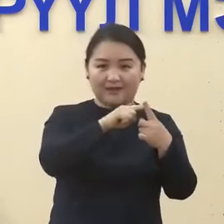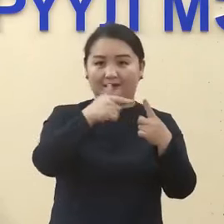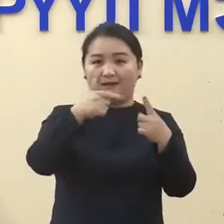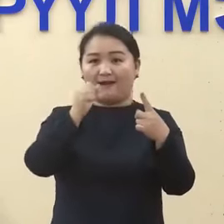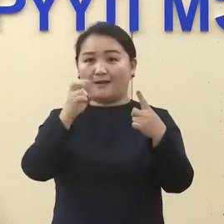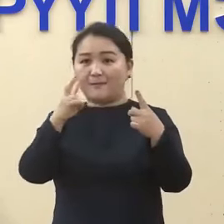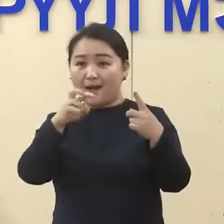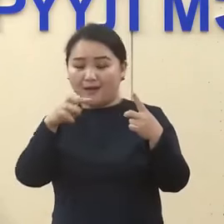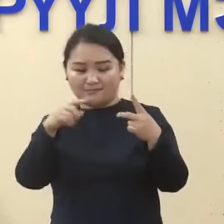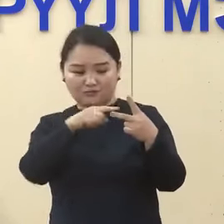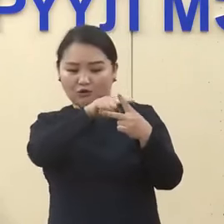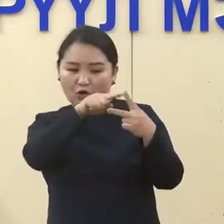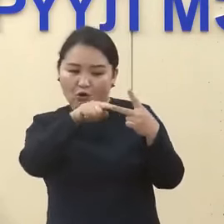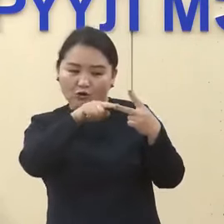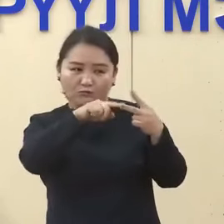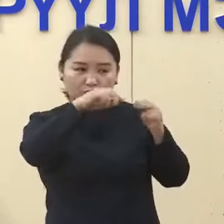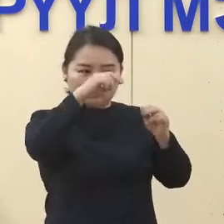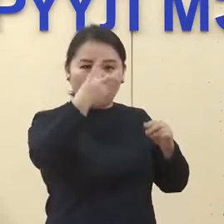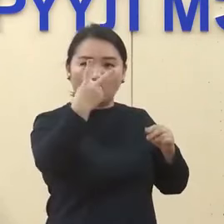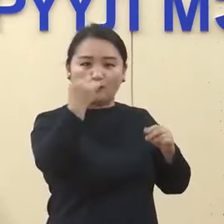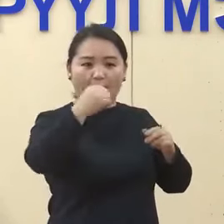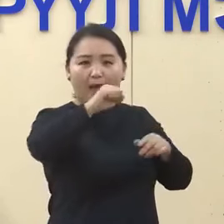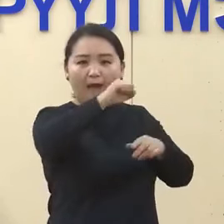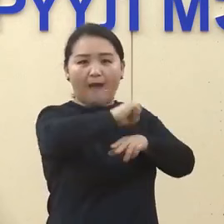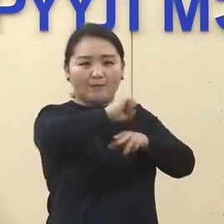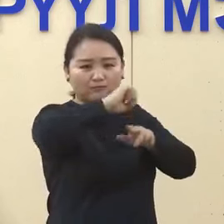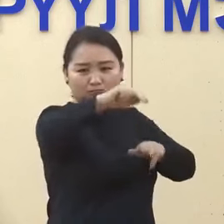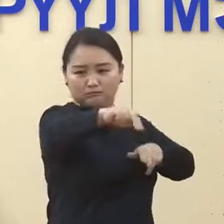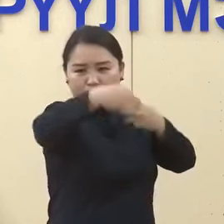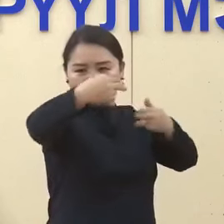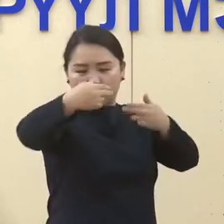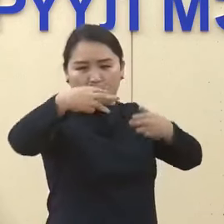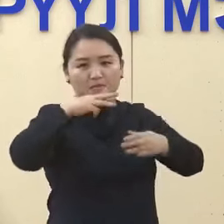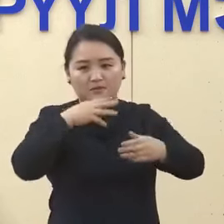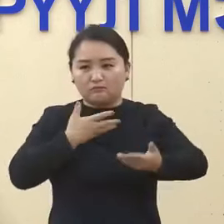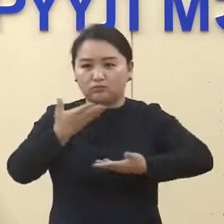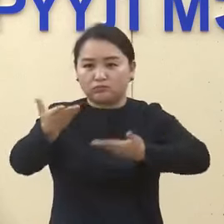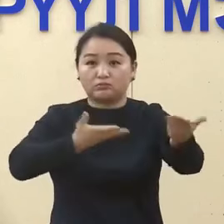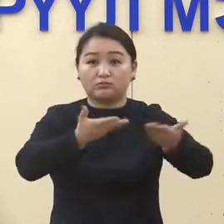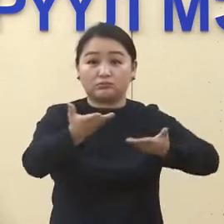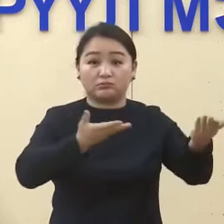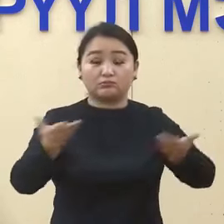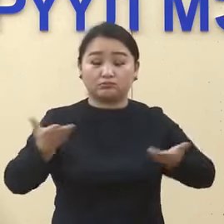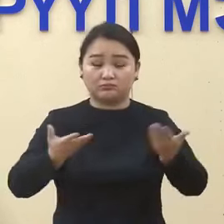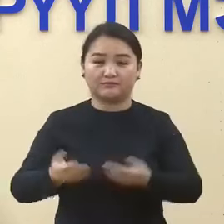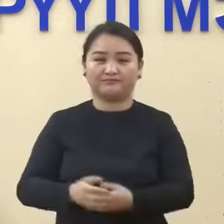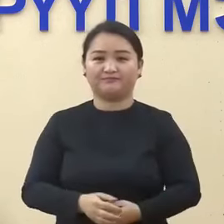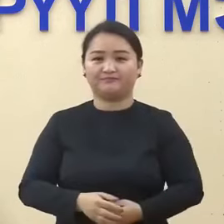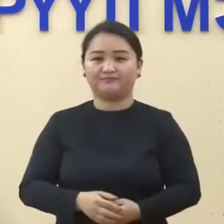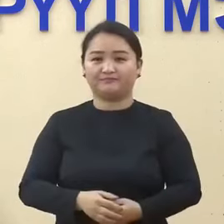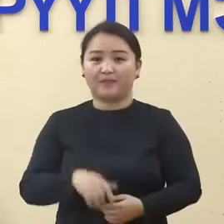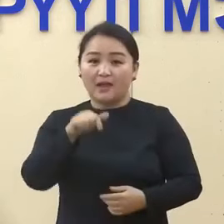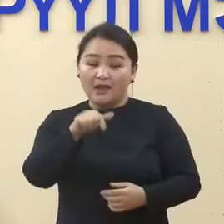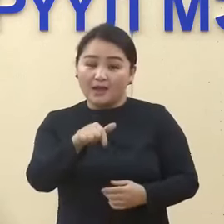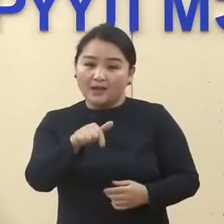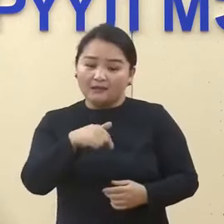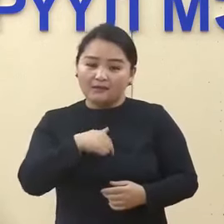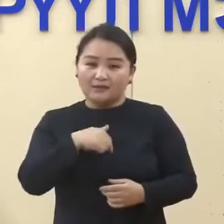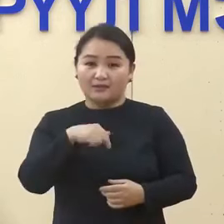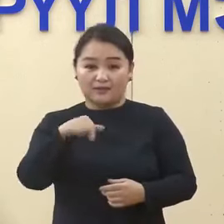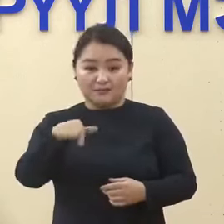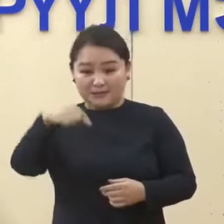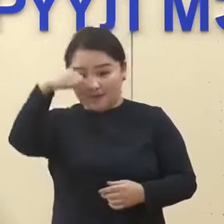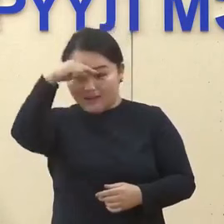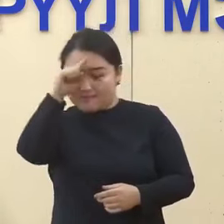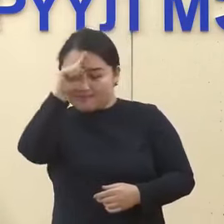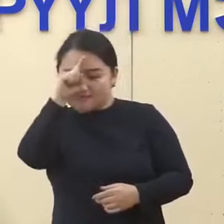цахимаар холбогдож бас харилцсан одоо мэдээлэлээ солилцлоо. За энэ үеэр манай одоо юм бас клиникийн эмч нарын нэг анхааруулж байгаа зүйл